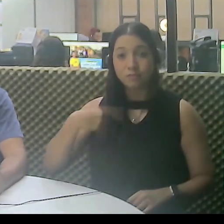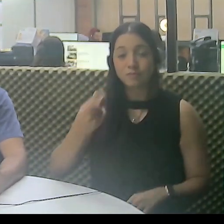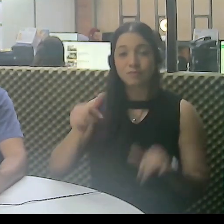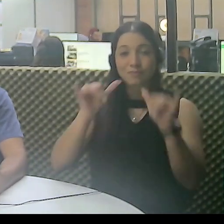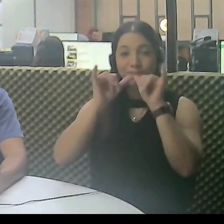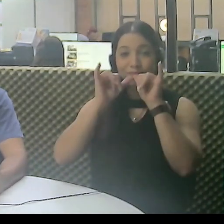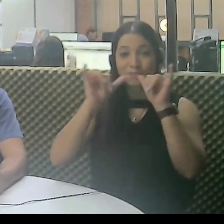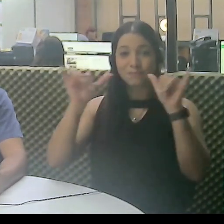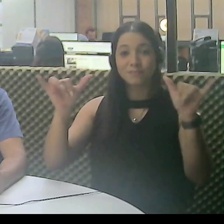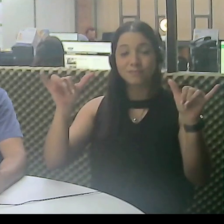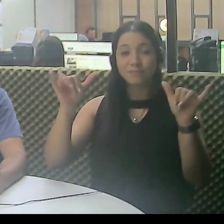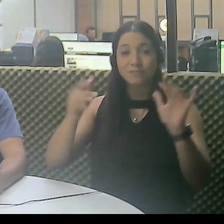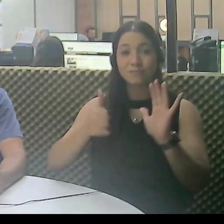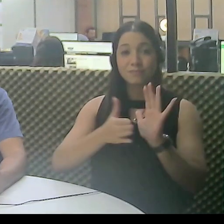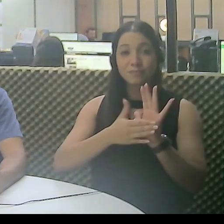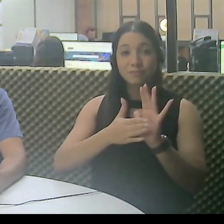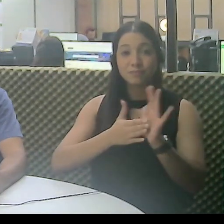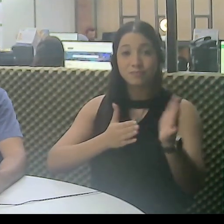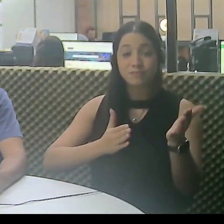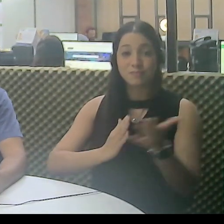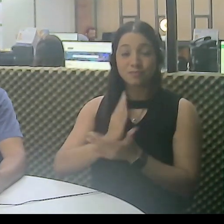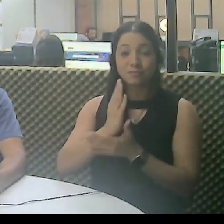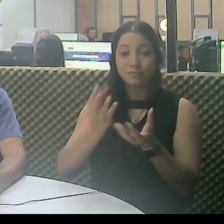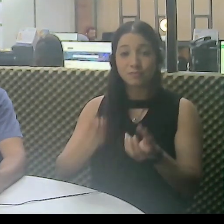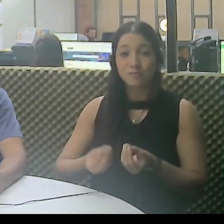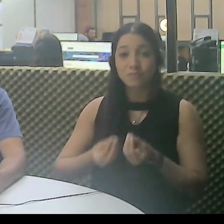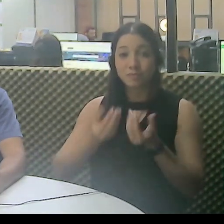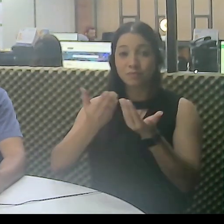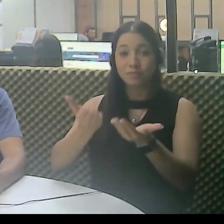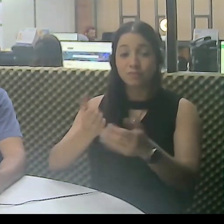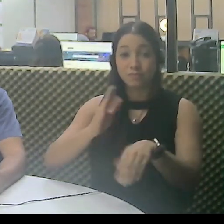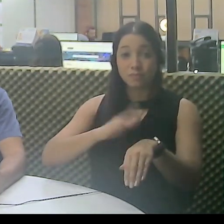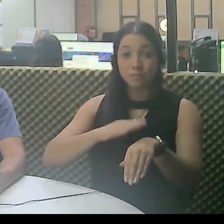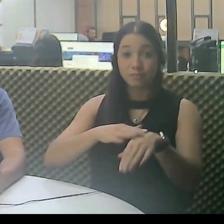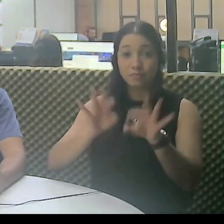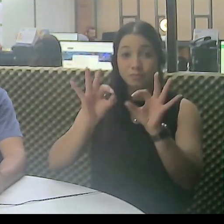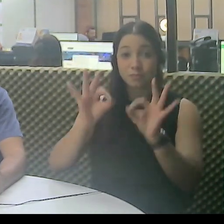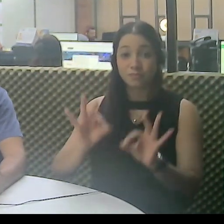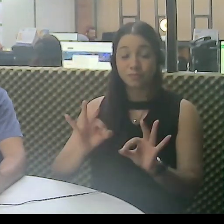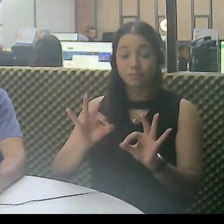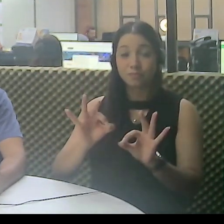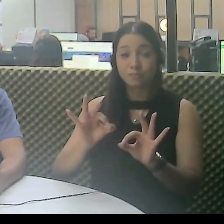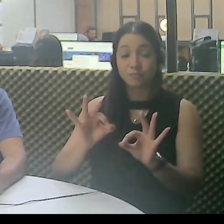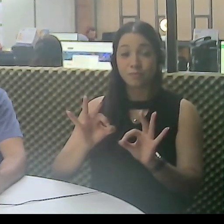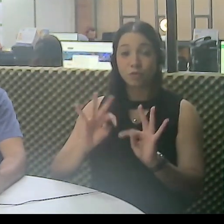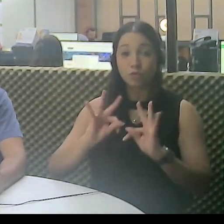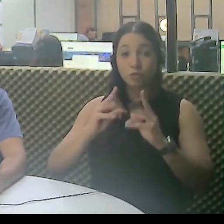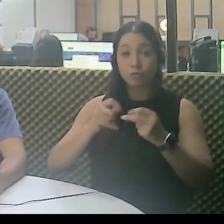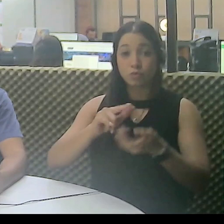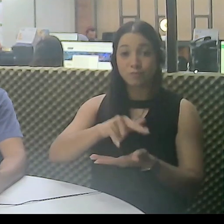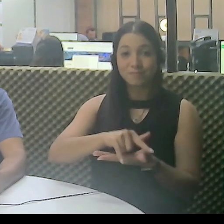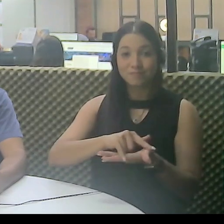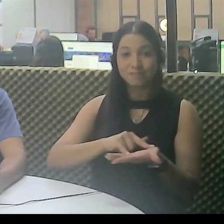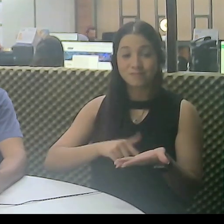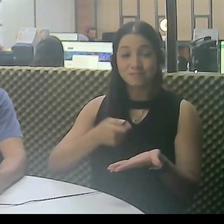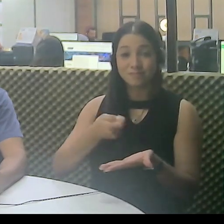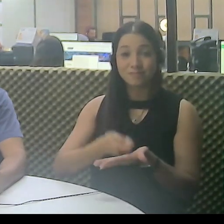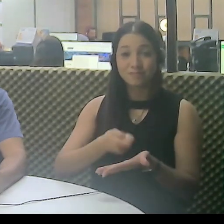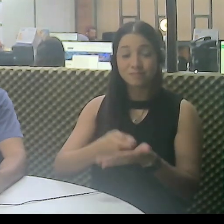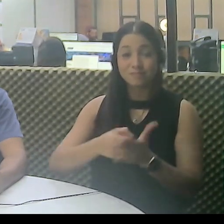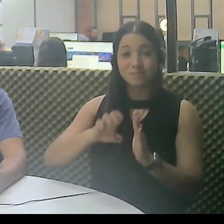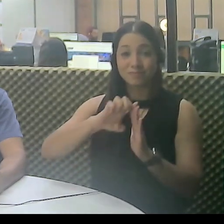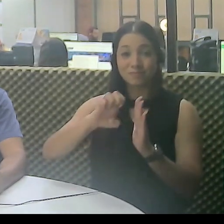do resultado, o proponente aprovado deverá entregar, no prazo estabelecido pelo cronograma, toda a documentação exigida no